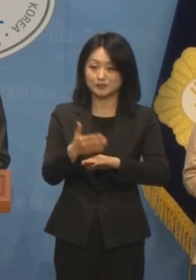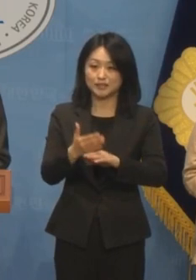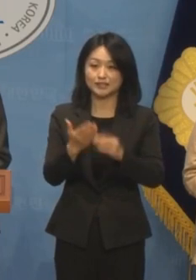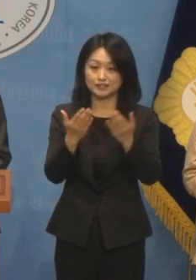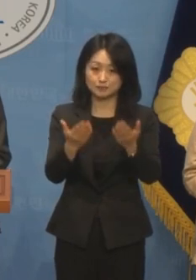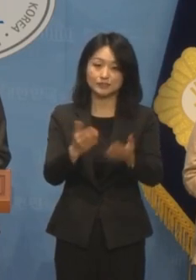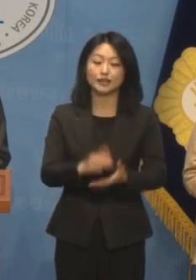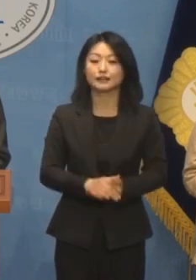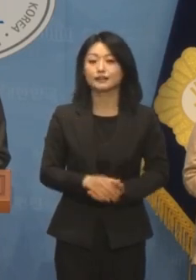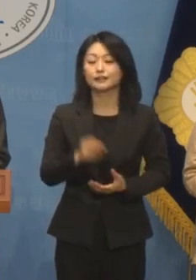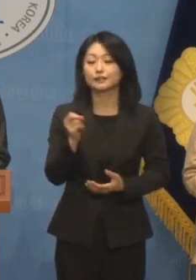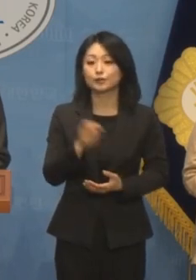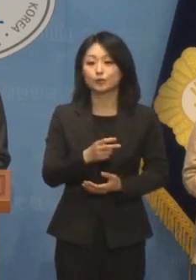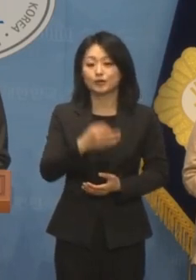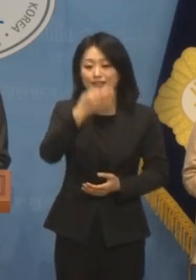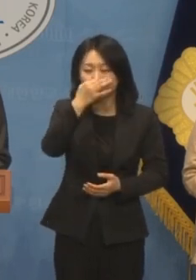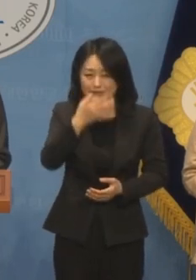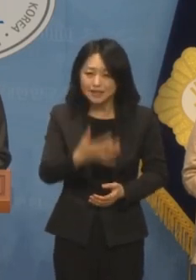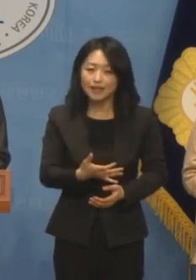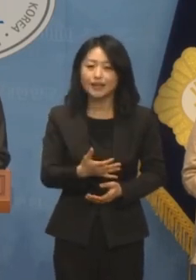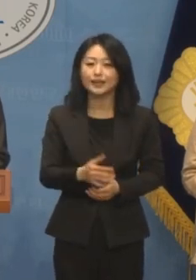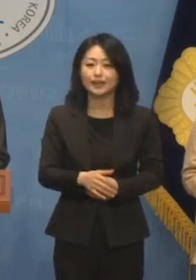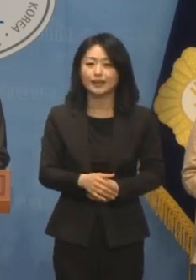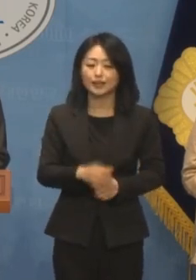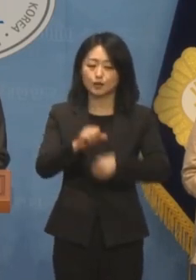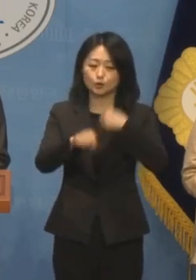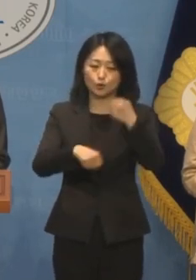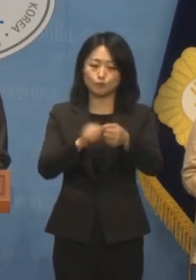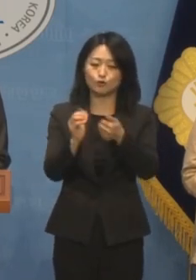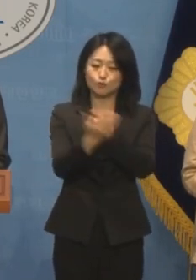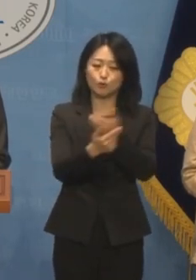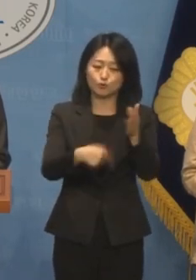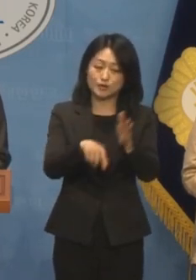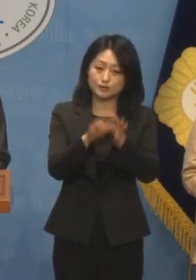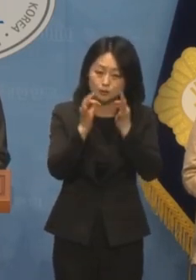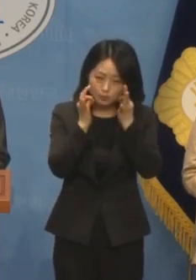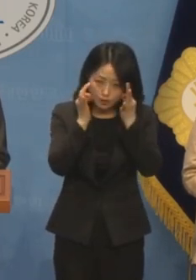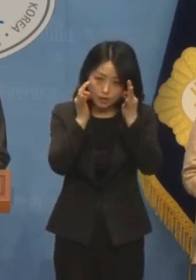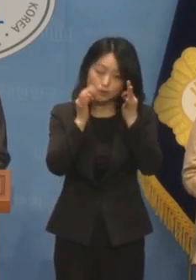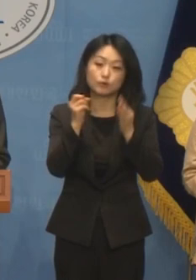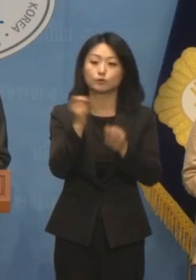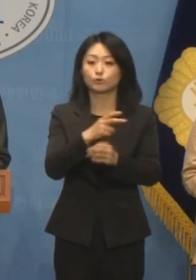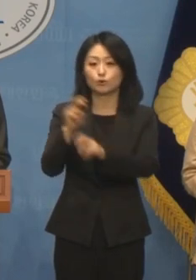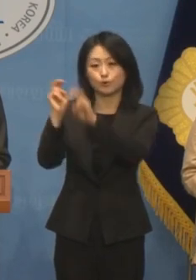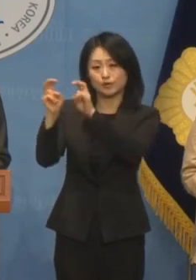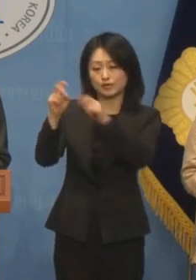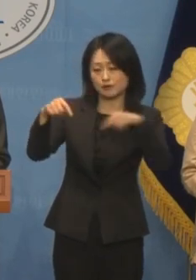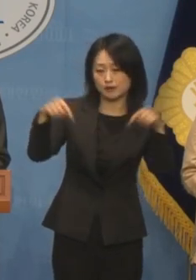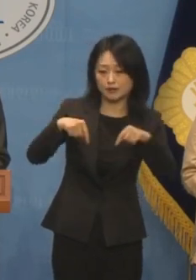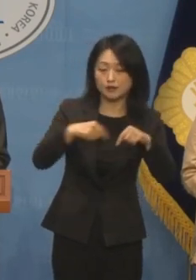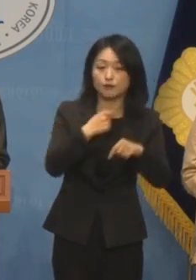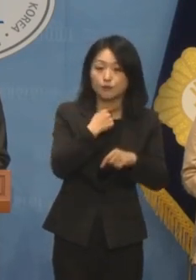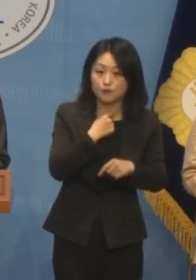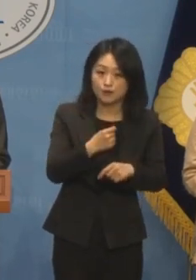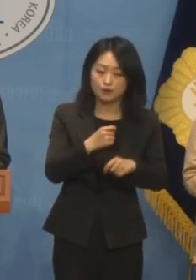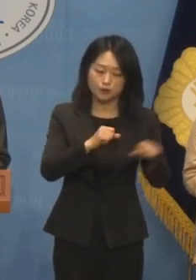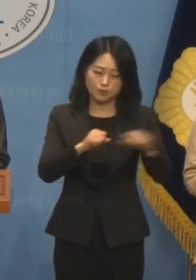무엇보다도 지금 힘겹게 동물과 함께 하고 있으면서 또 사측하고도 여러 가지 대화를 하는데 또